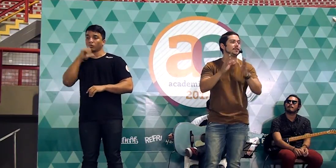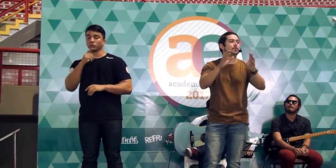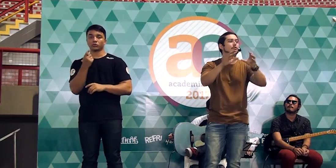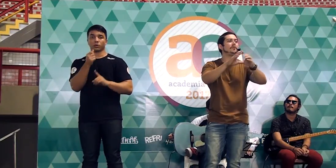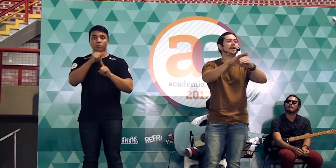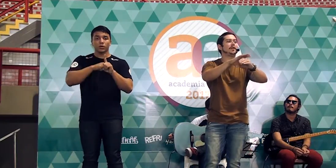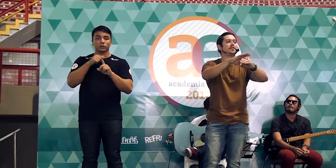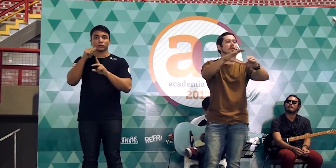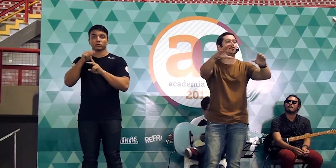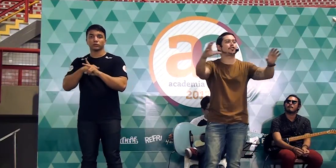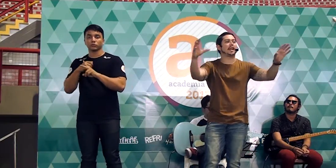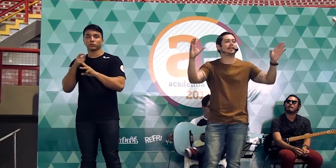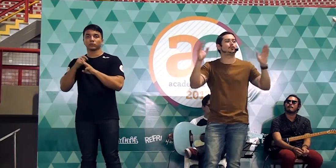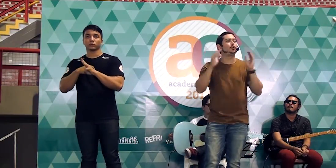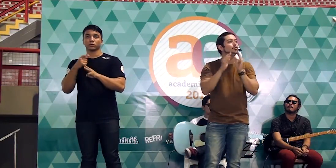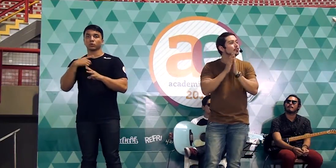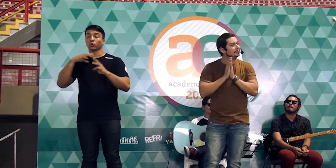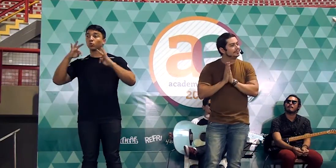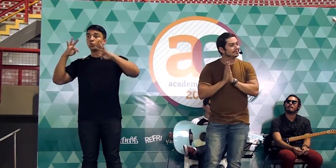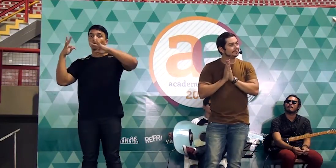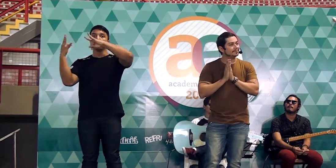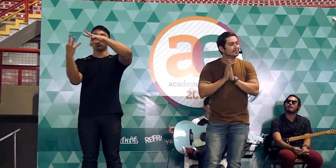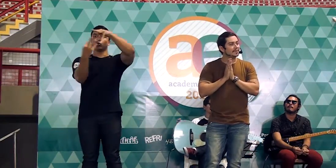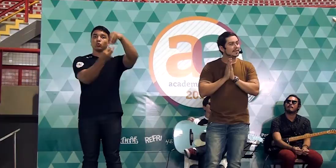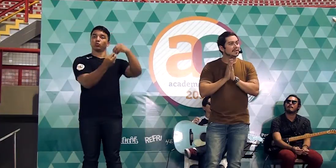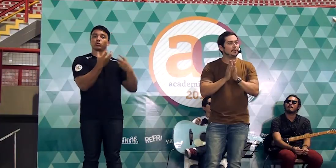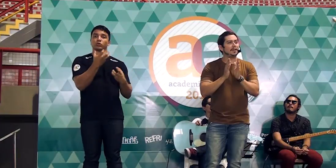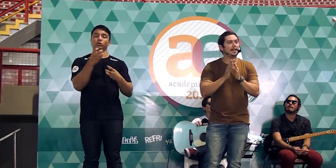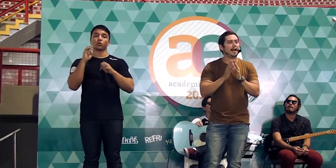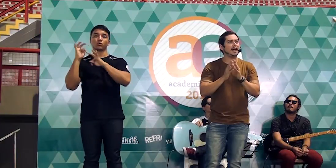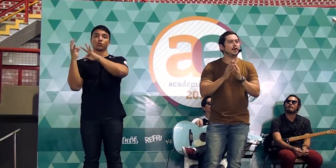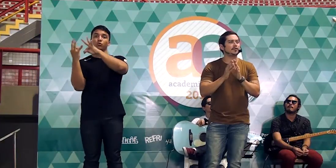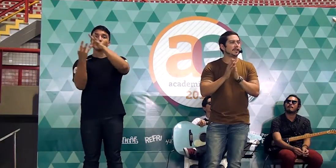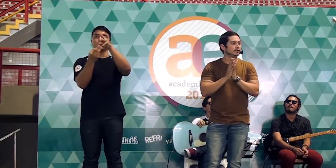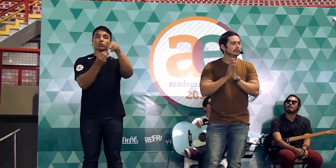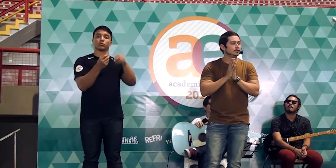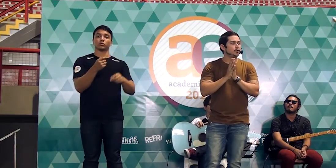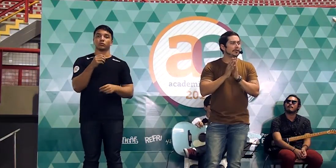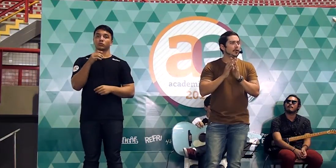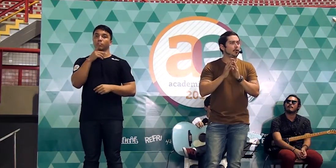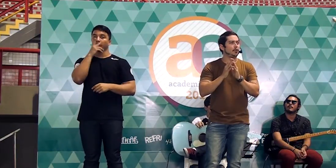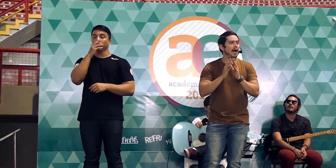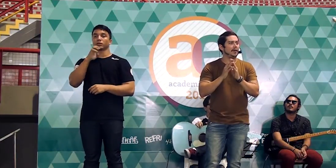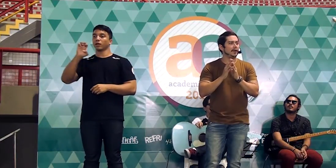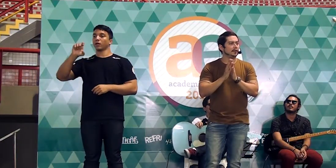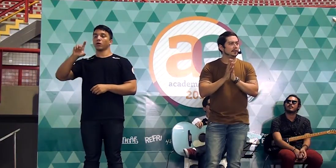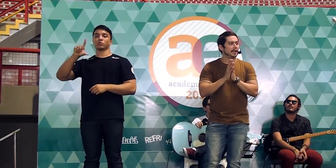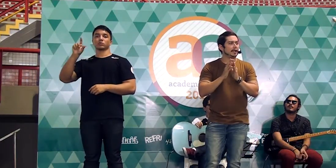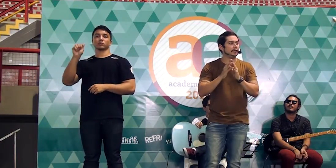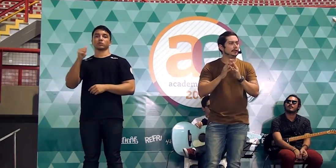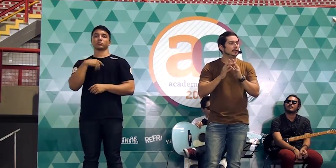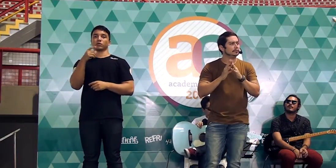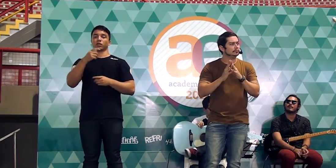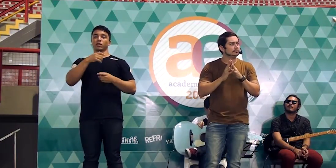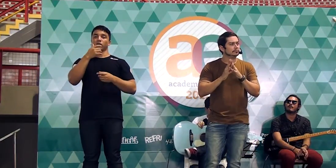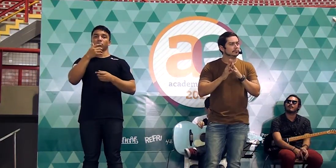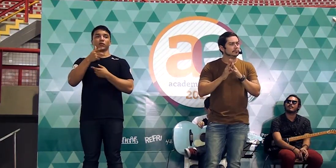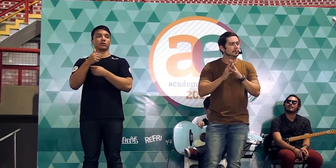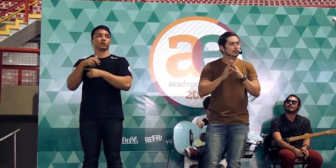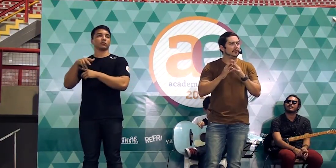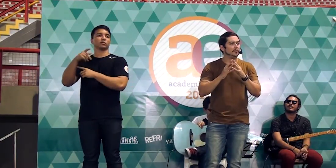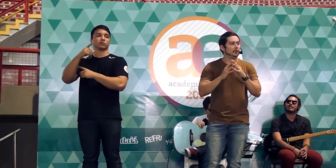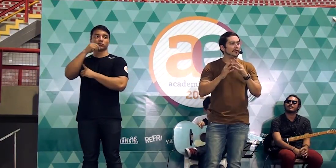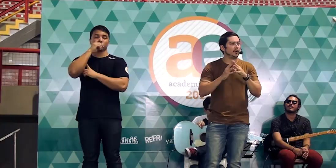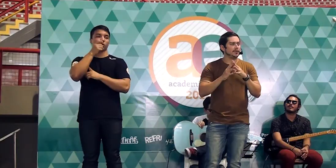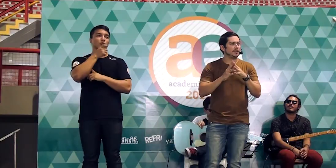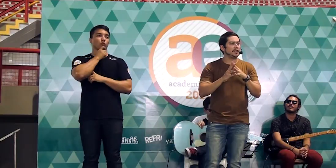primeiros meses, o governo resolveu congelar tudo. Saiu que nem a Elsa, quando ficou com raiva da Anna,